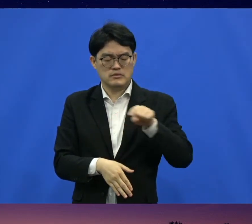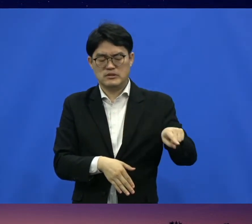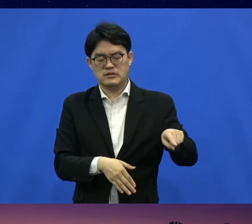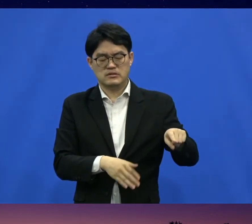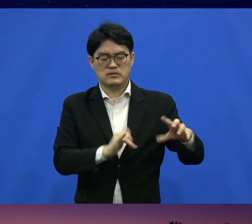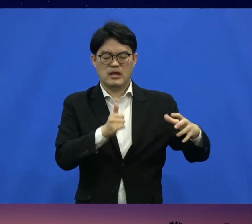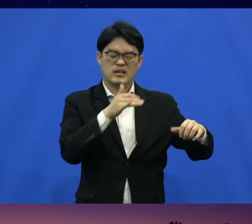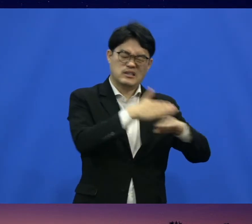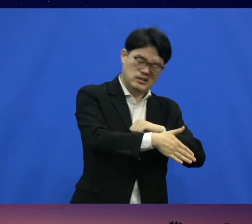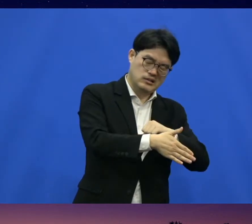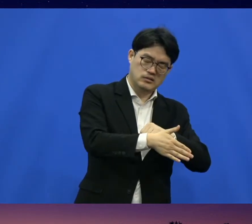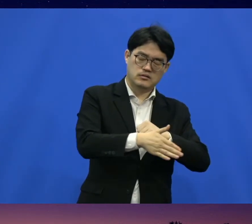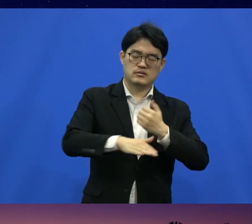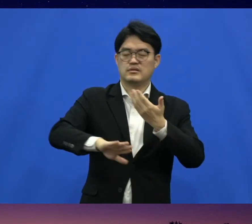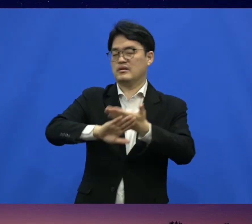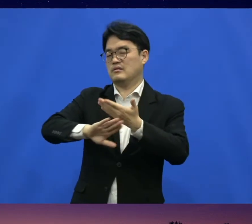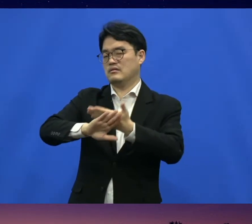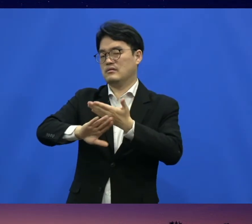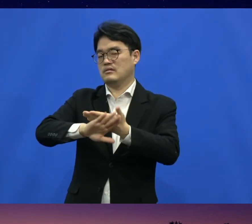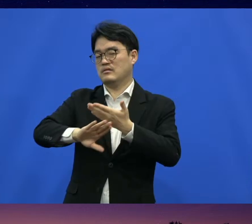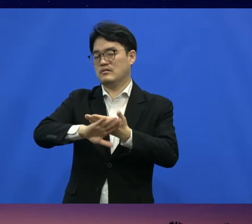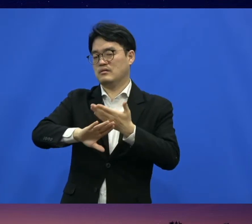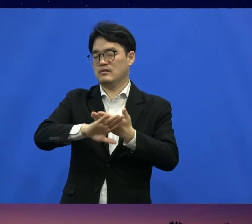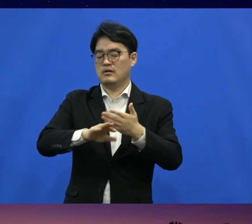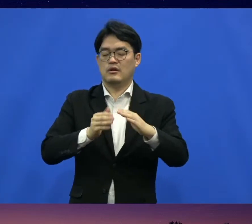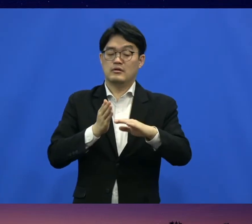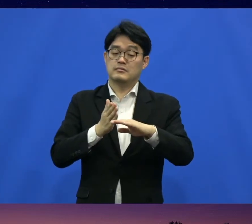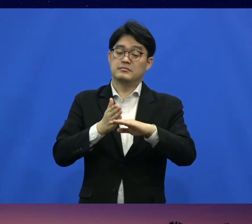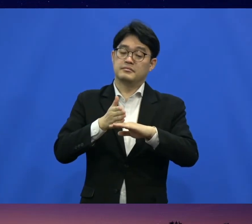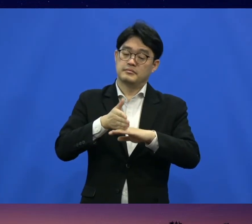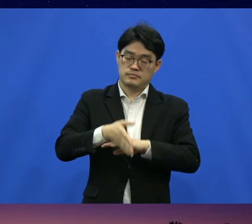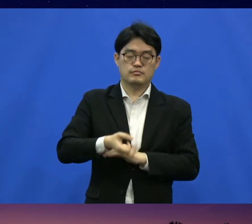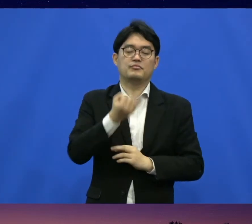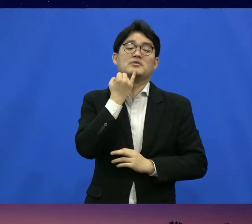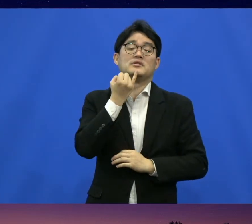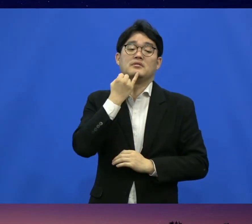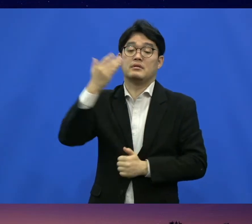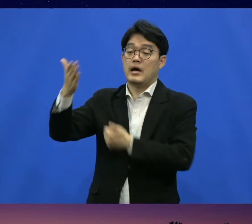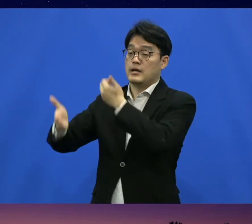느려도 바르게 가야 돼요. 느려도 매뉴얼을 따라야 돼요.